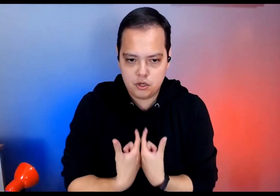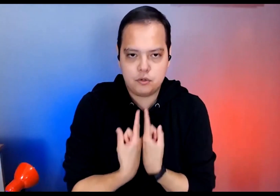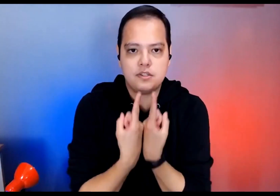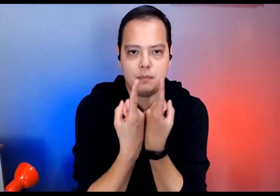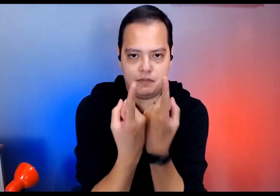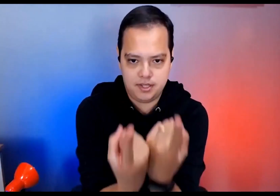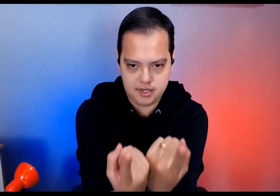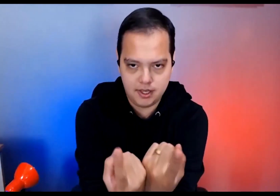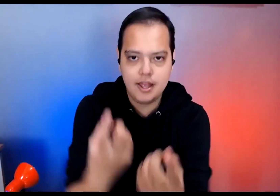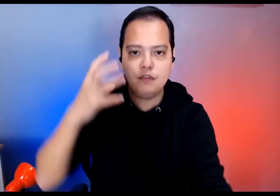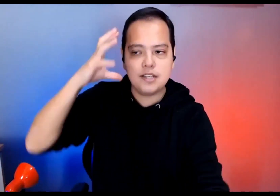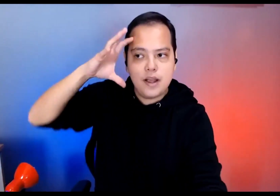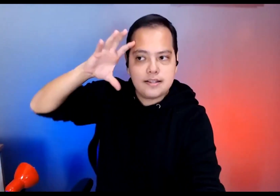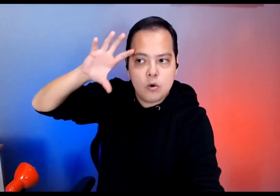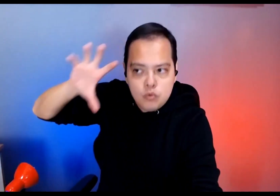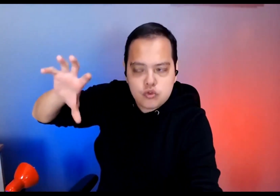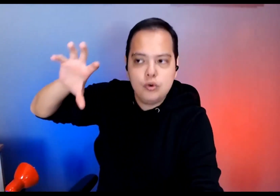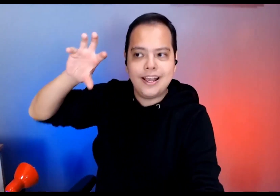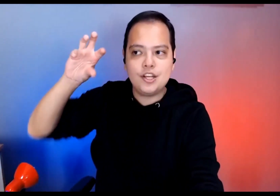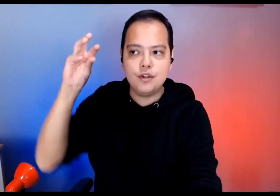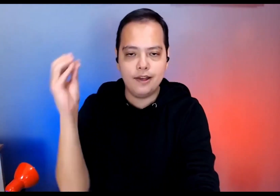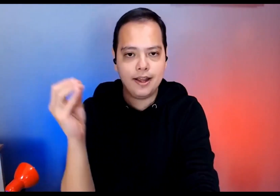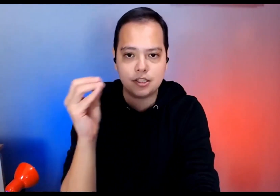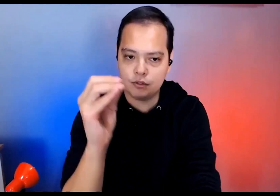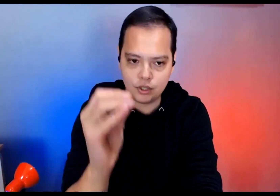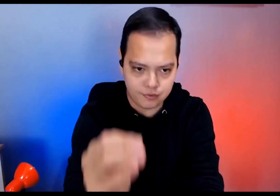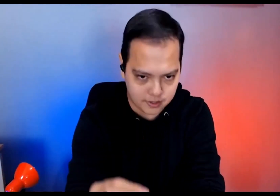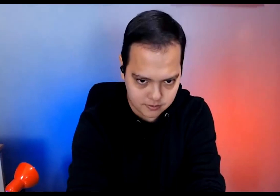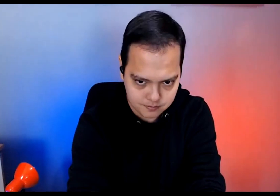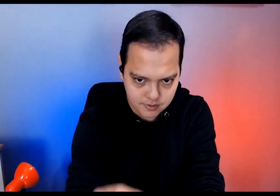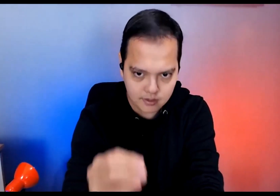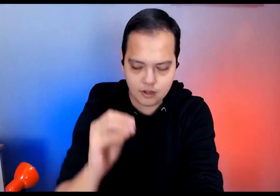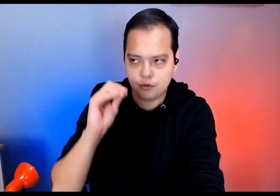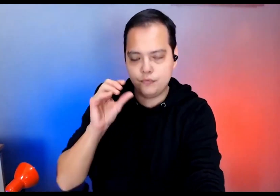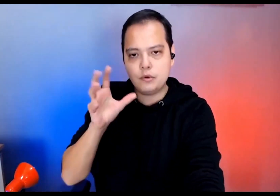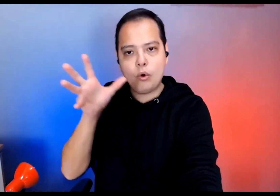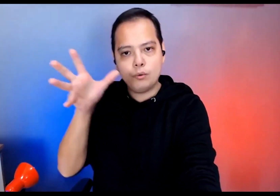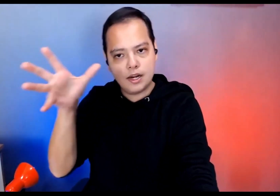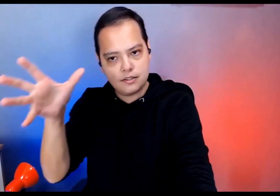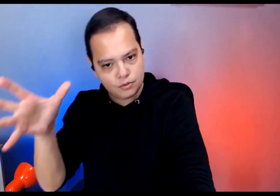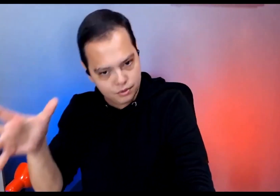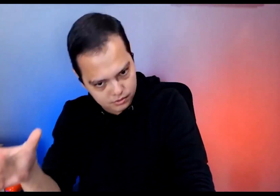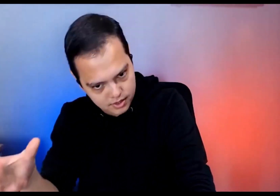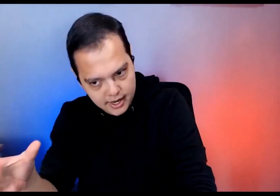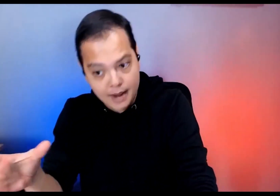dizendo para você aqui, você conhece algum surdo que é diferente, não se ofenda. Eu não estou falando contra esse surdo. É porque, para